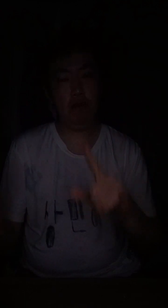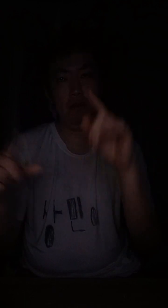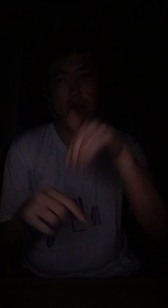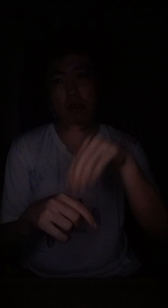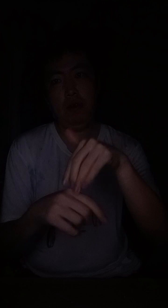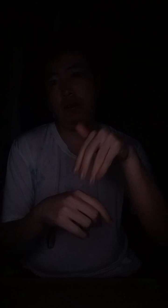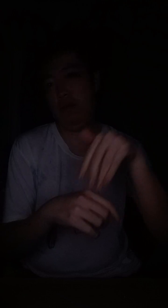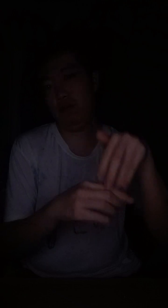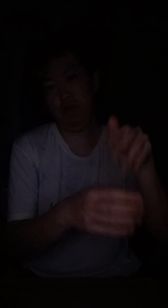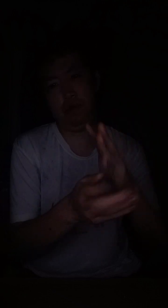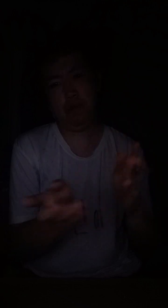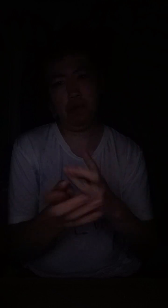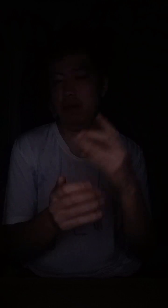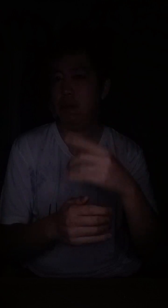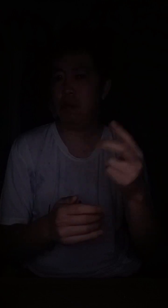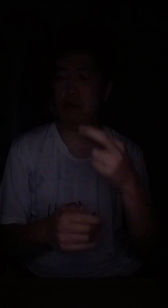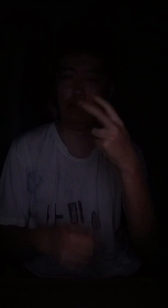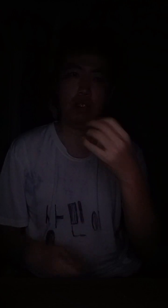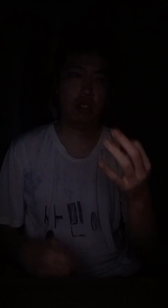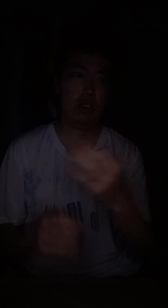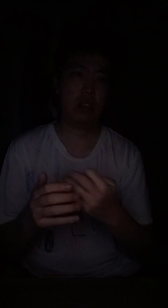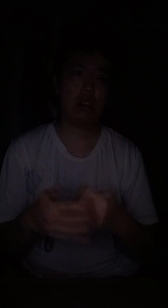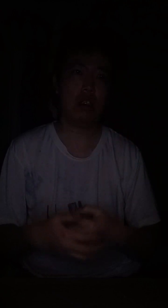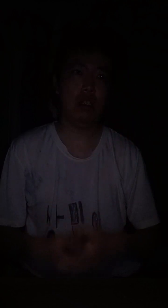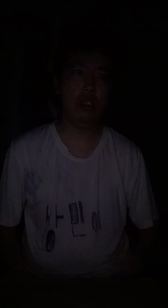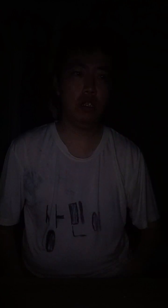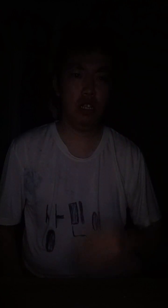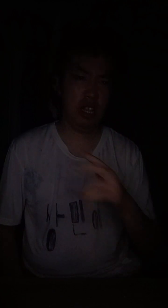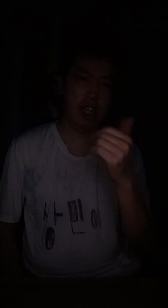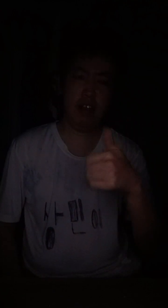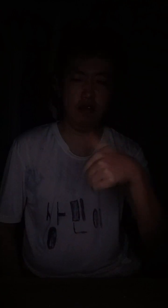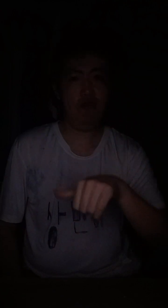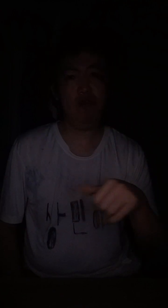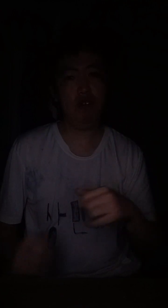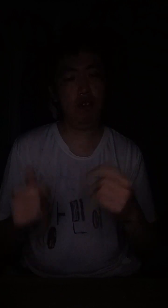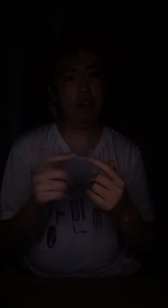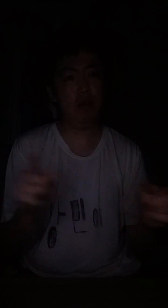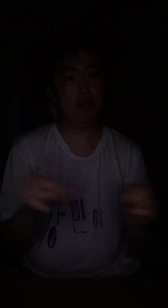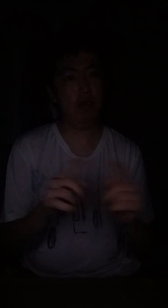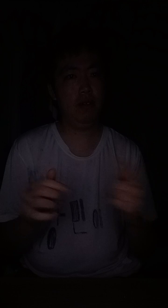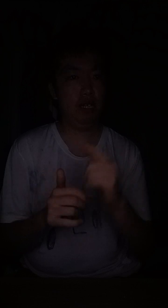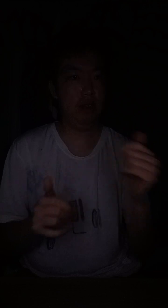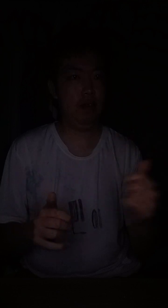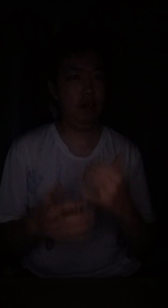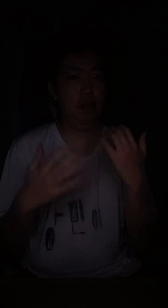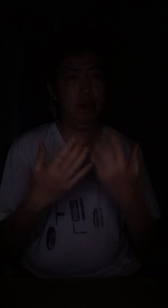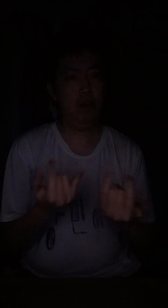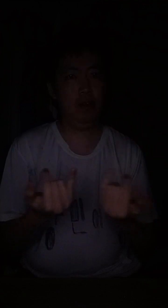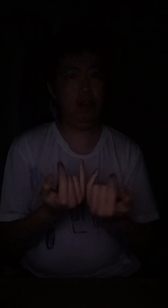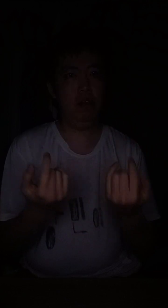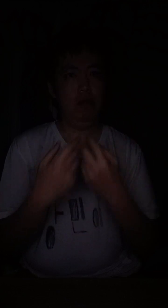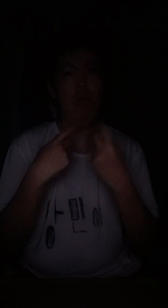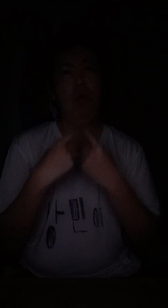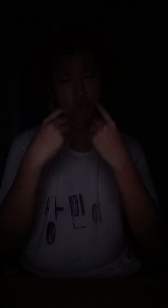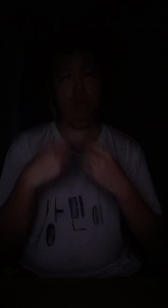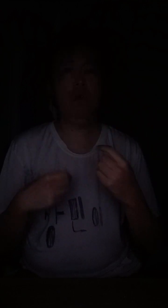왜 내란죄라고 뒤집어 씌웁니까? 다 죽든지 대통령과 함께 아니면 목숨 걸고 대통령 탄핵을